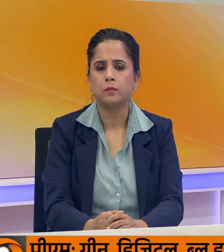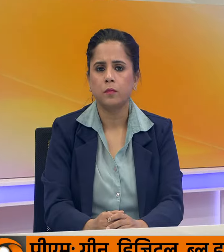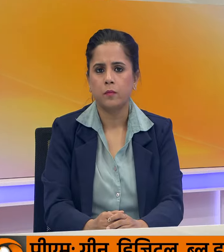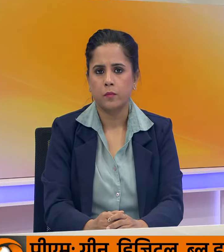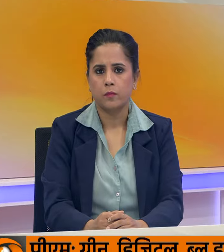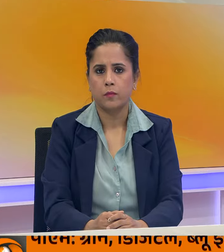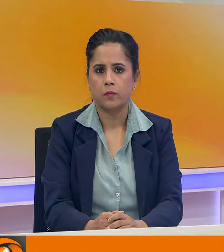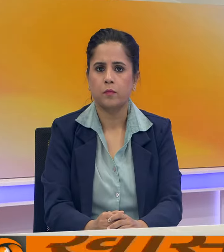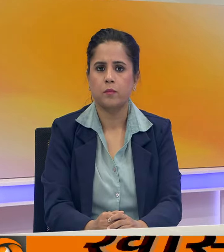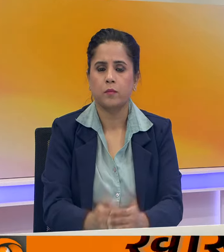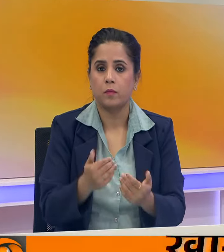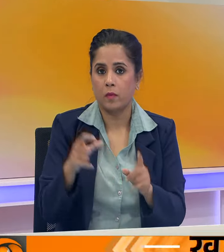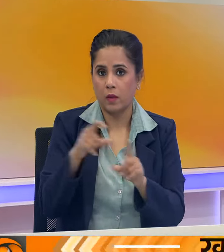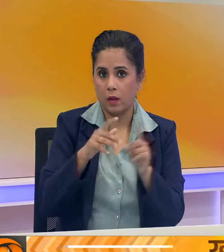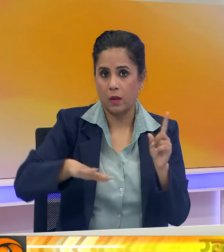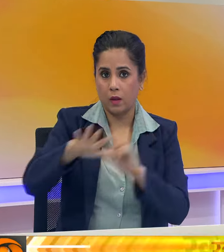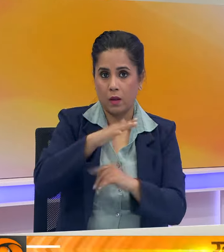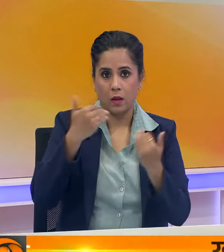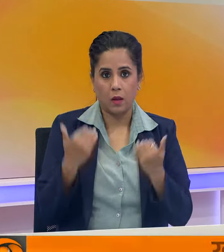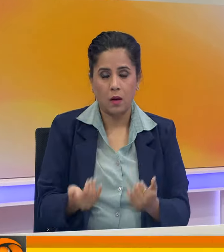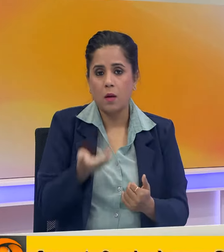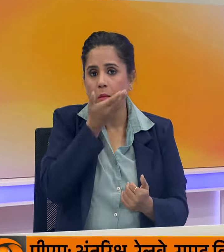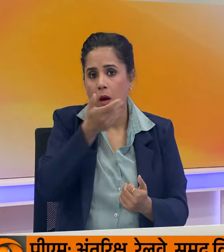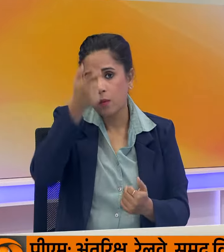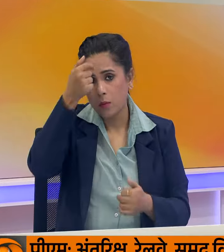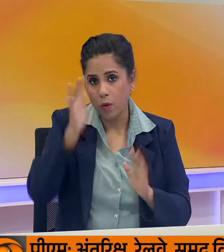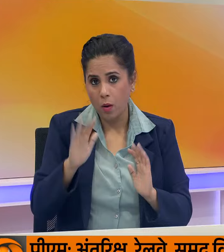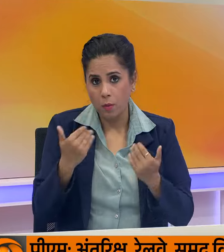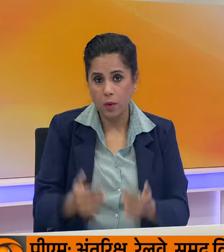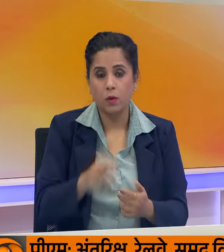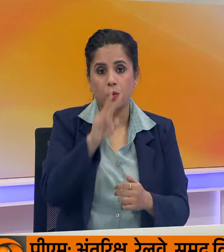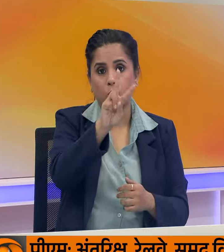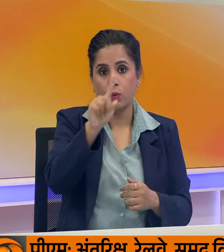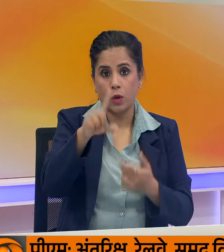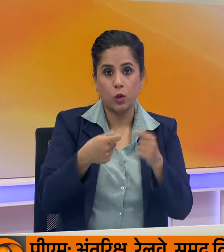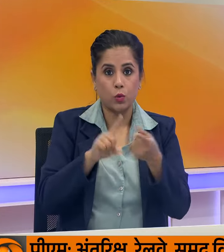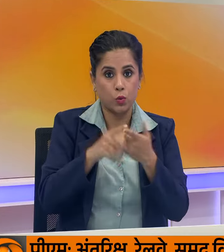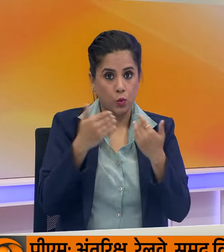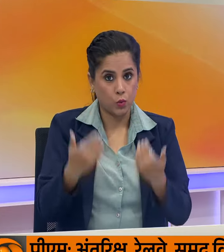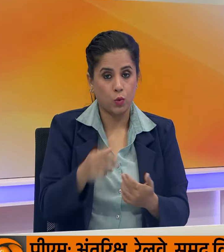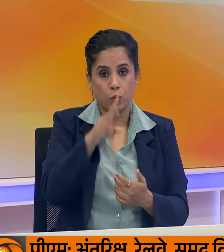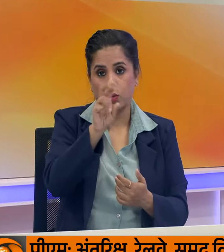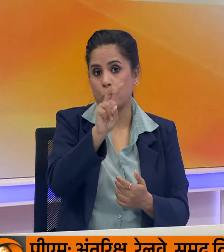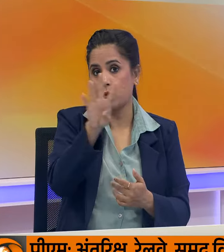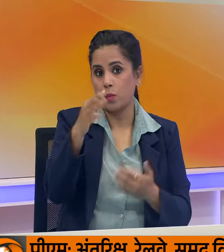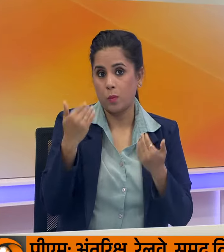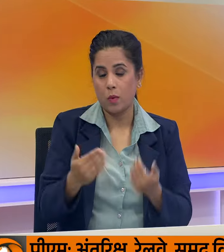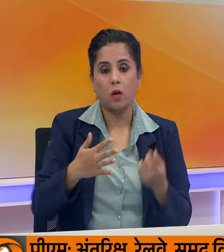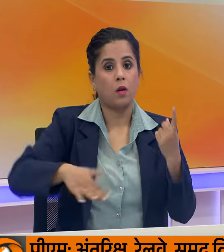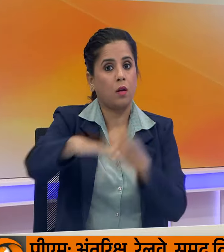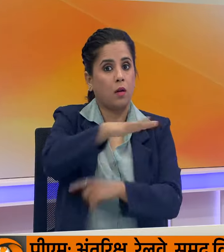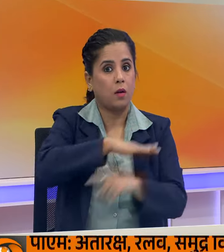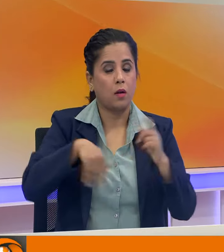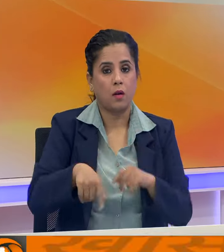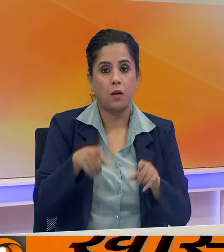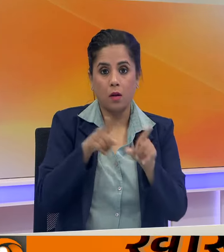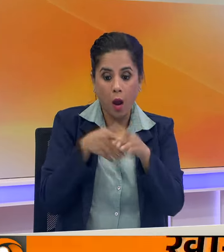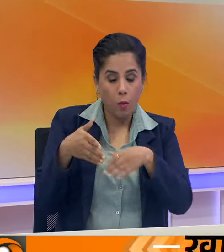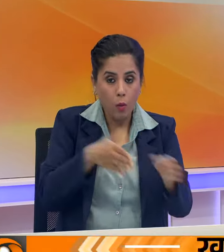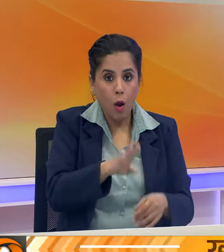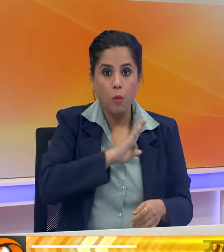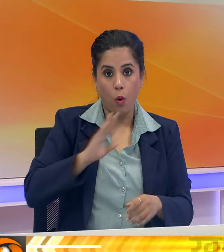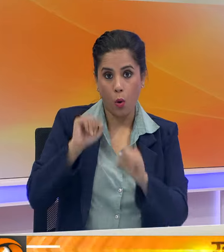दिलवा और दिल्ली की वर्तमान जल समस्या पर 21 जून 2024 की स्थिति पर यमुना बोर्ड